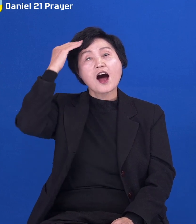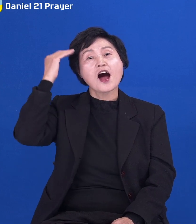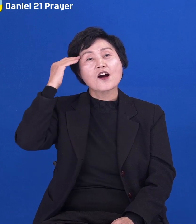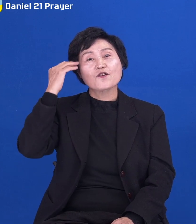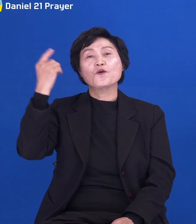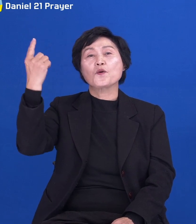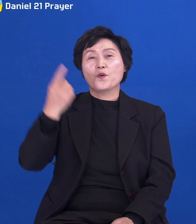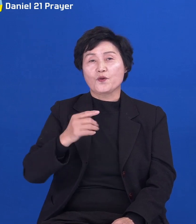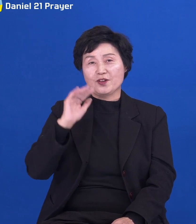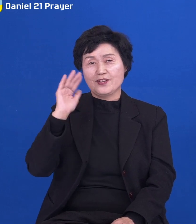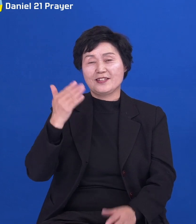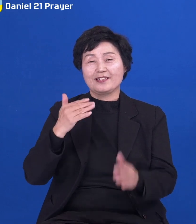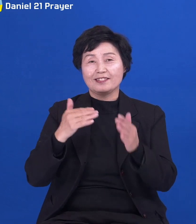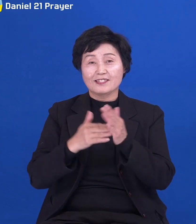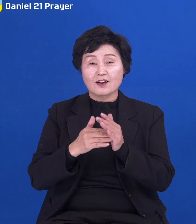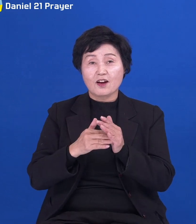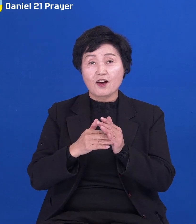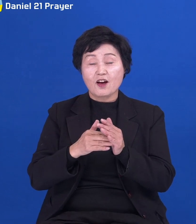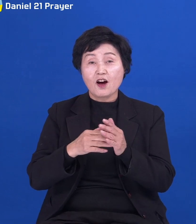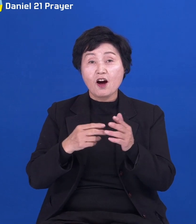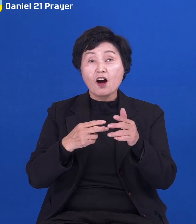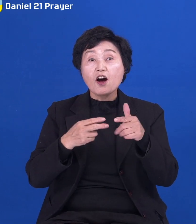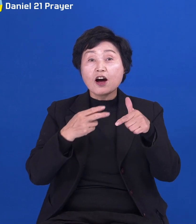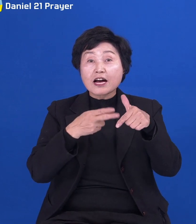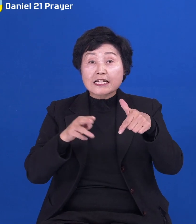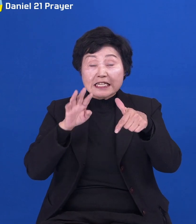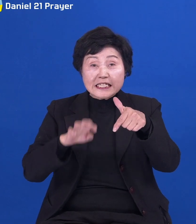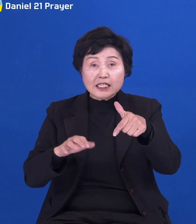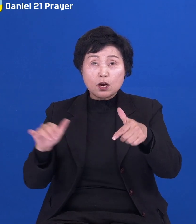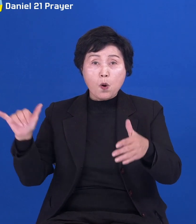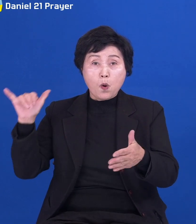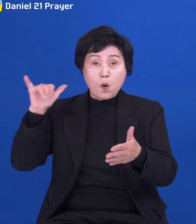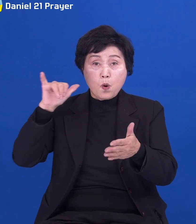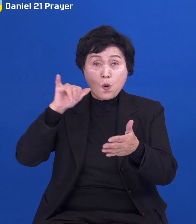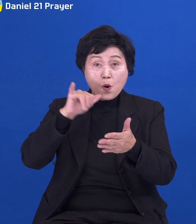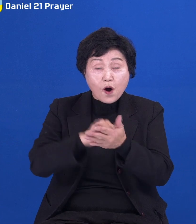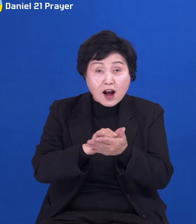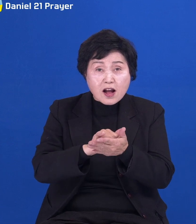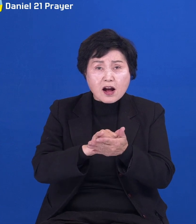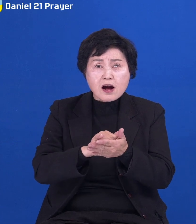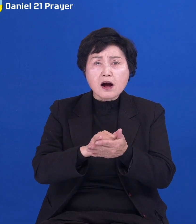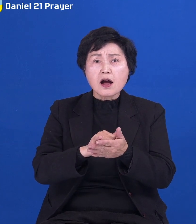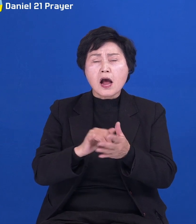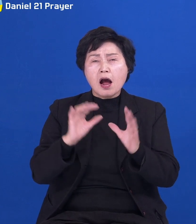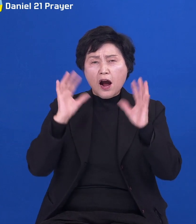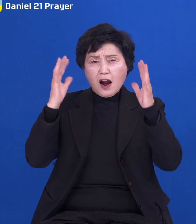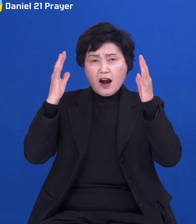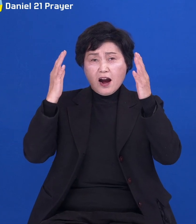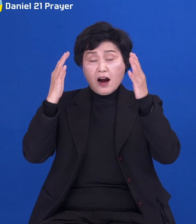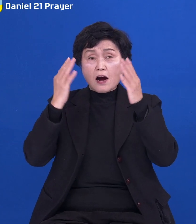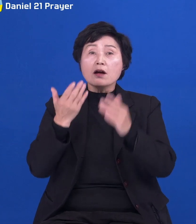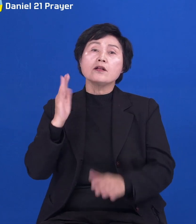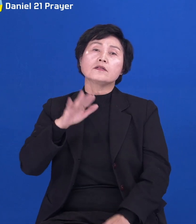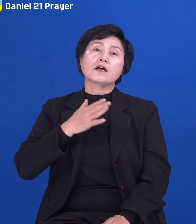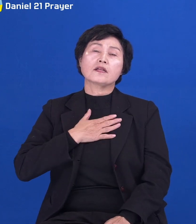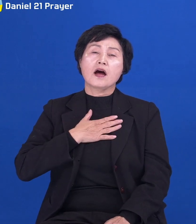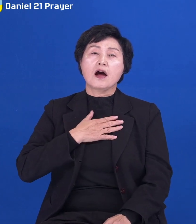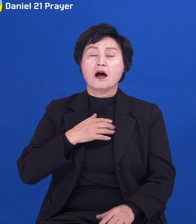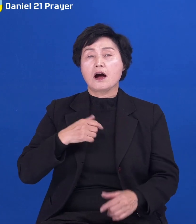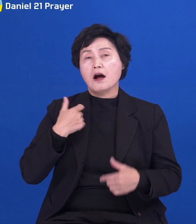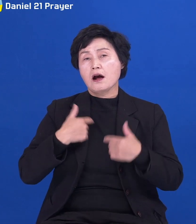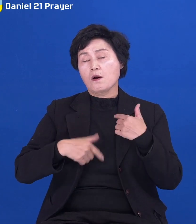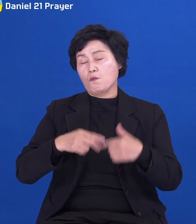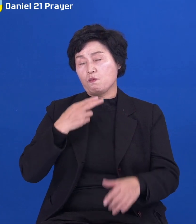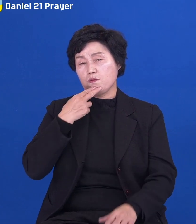대한민국에 입국해서 인천공항에 내렸는데요, 다른 사람들 너무너무 좋아하는데 저는 그렇게 기쁘지가 않았어요.